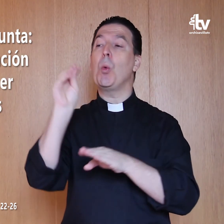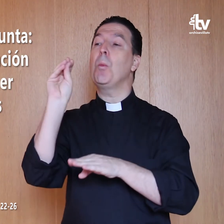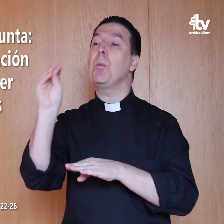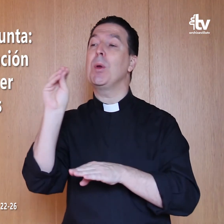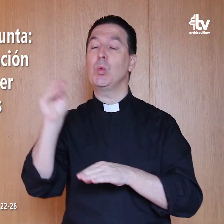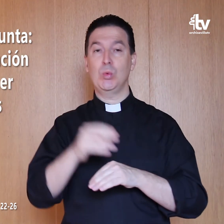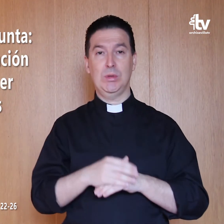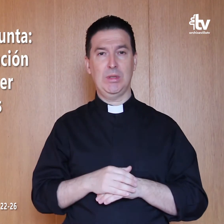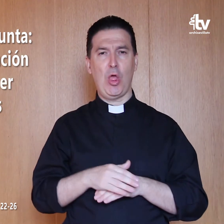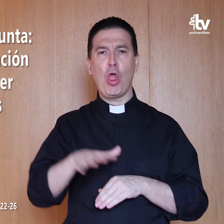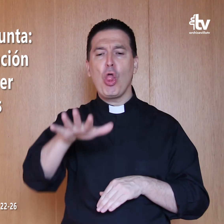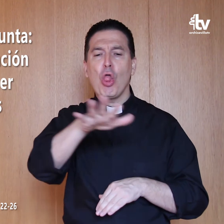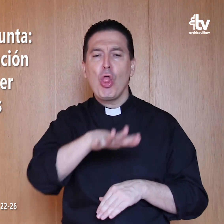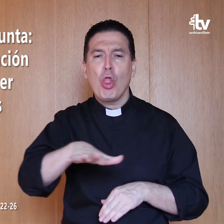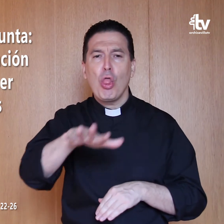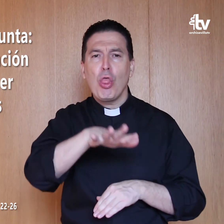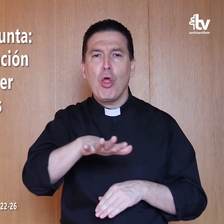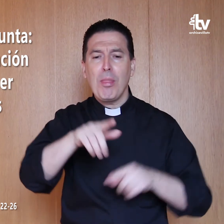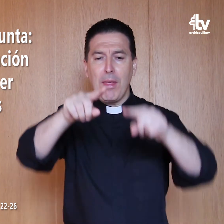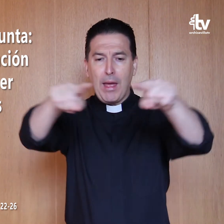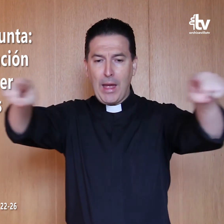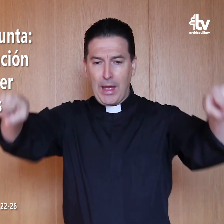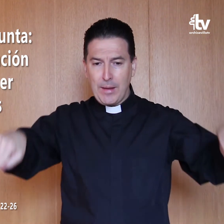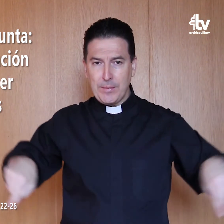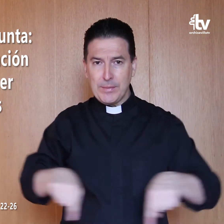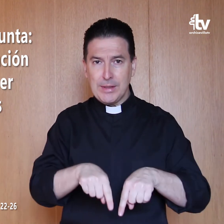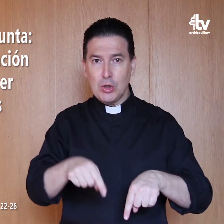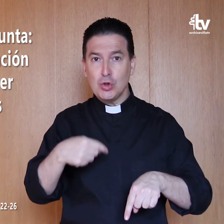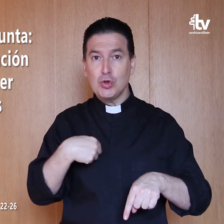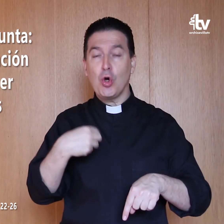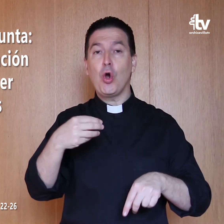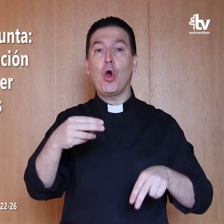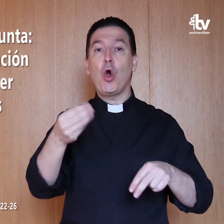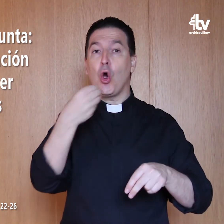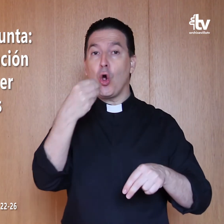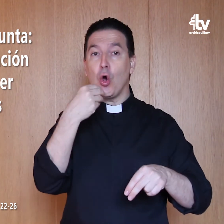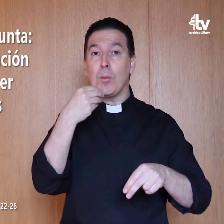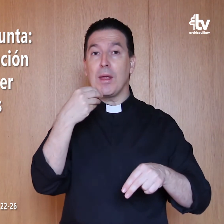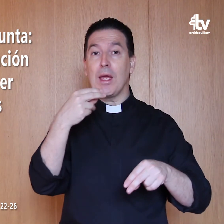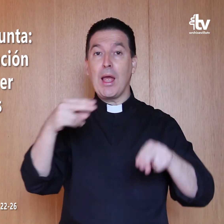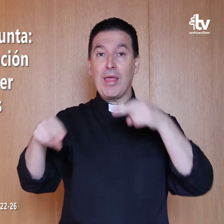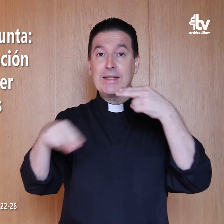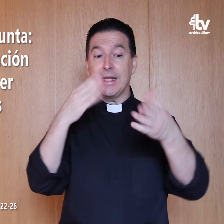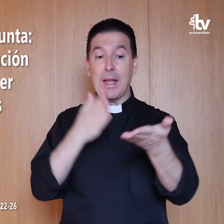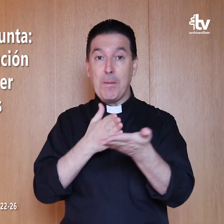pregunta, ¿cuál es la habitación donde voy a comer la Pascua